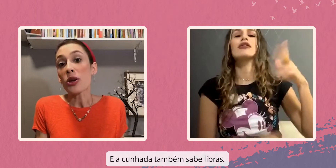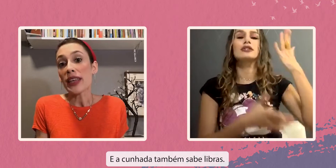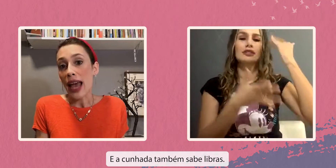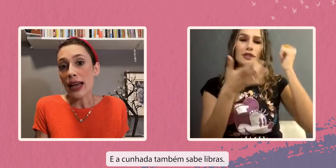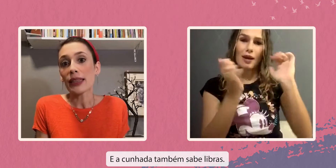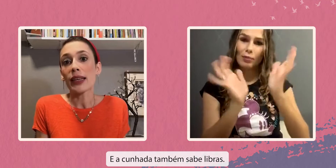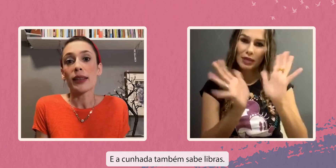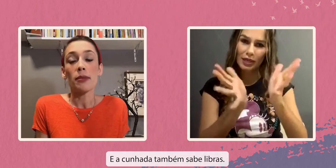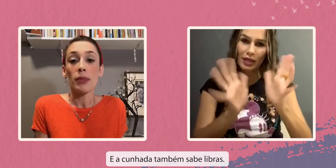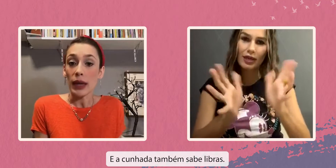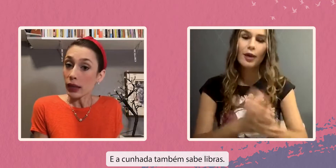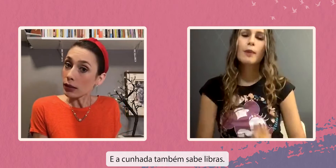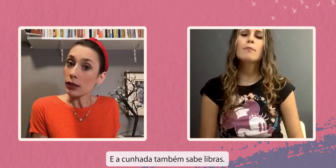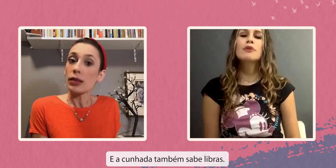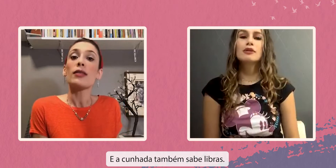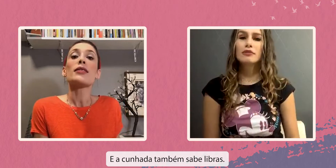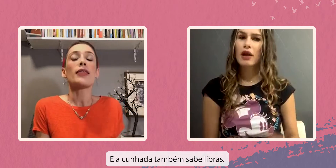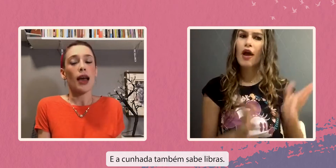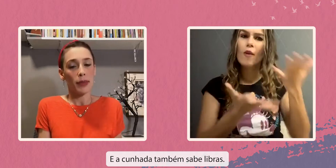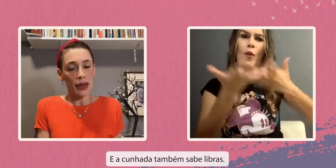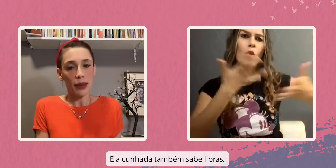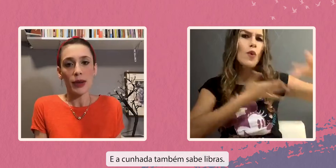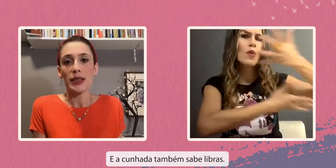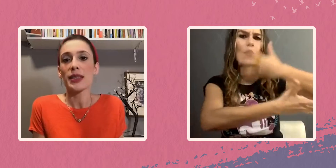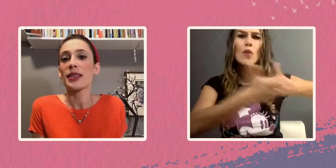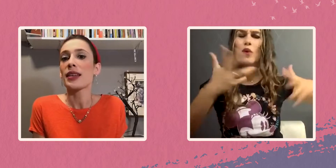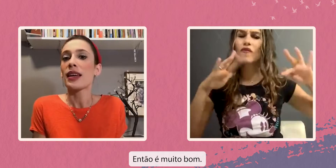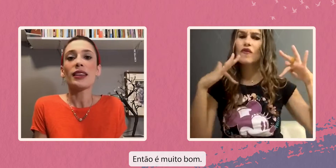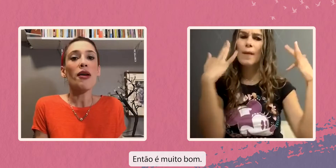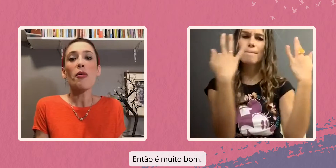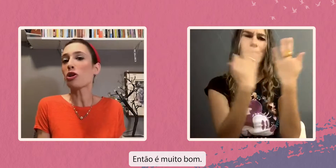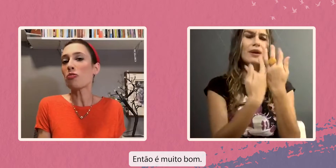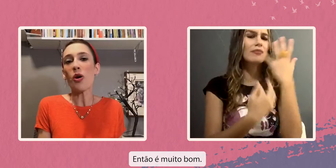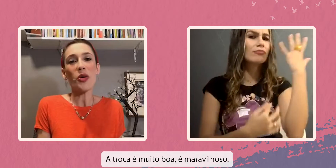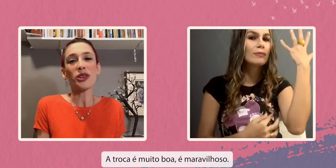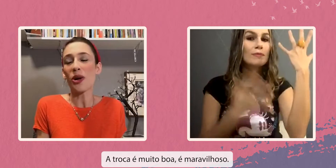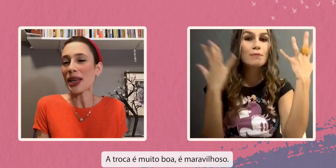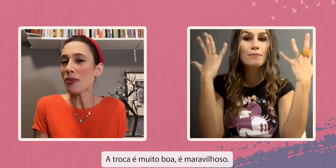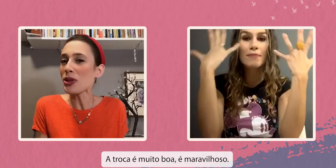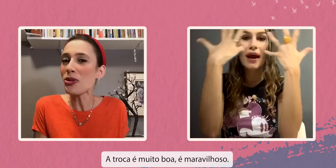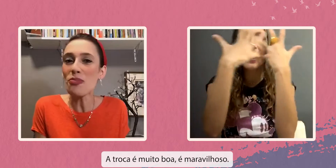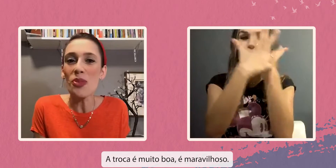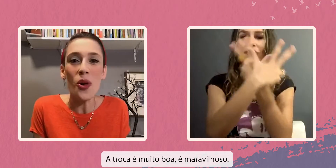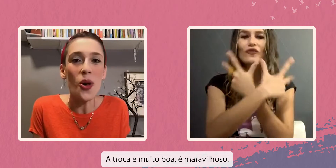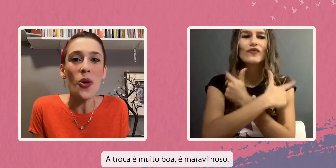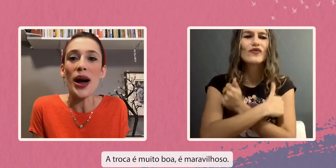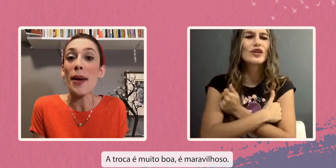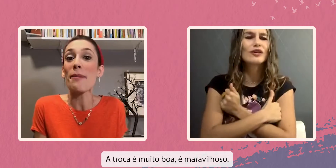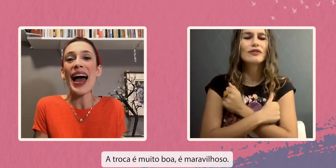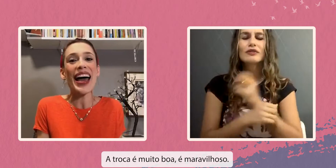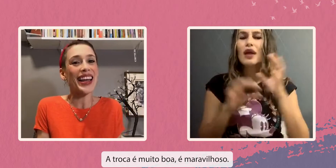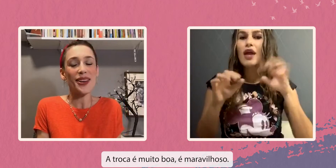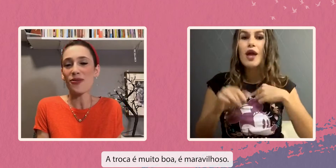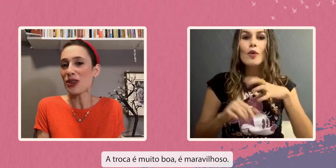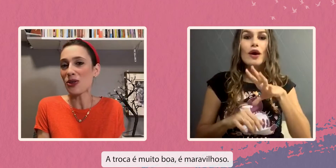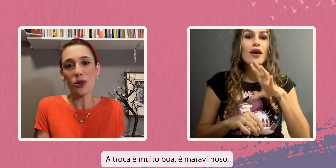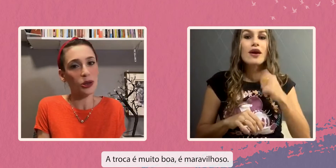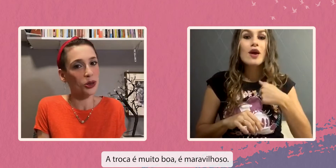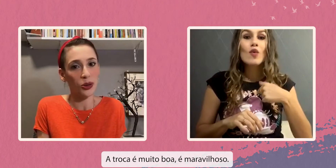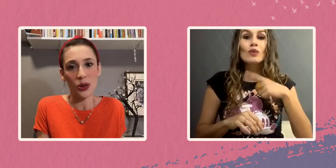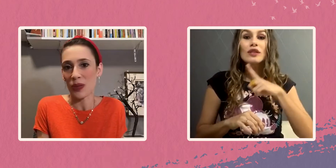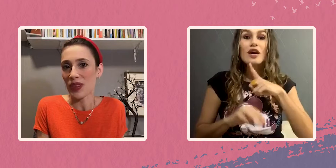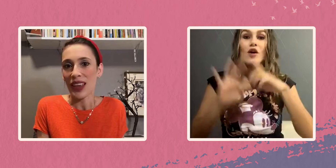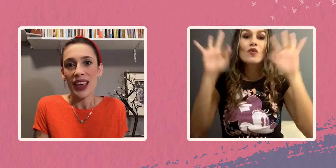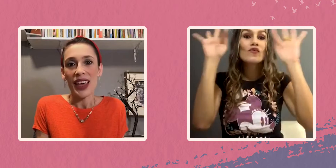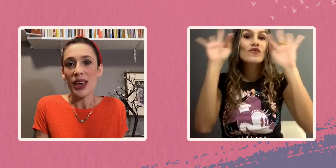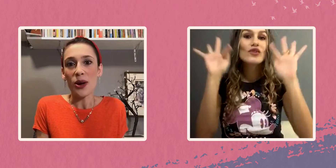E a cunhada também sabe Libras. Então é muito bom, a troca é muito boa, é